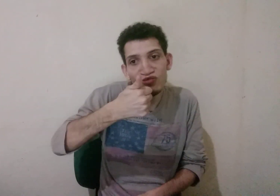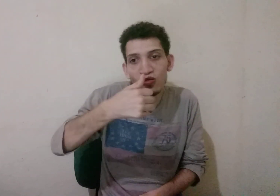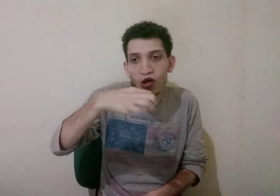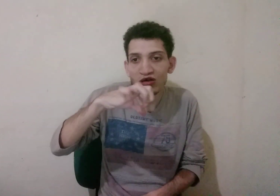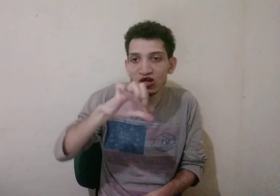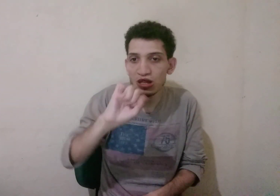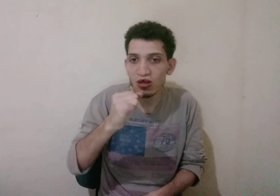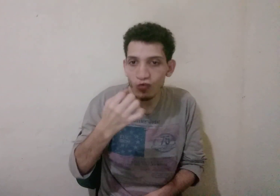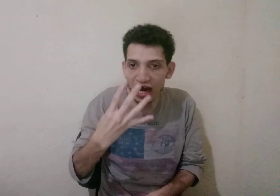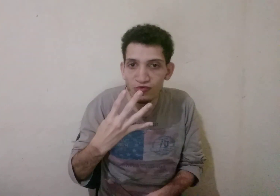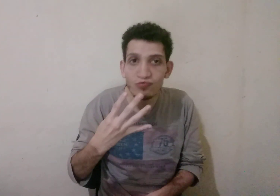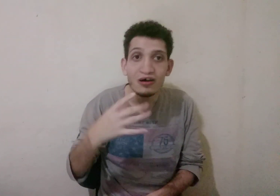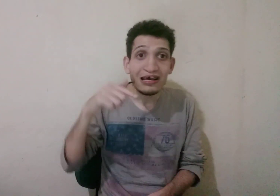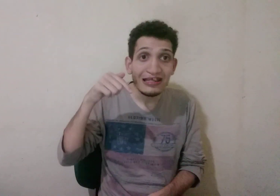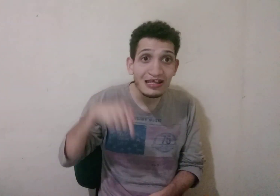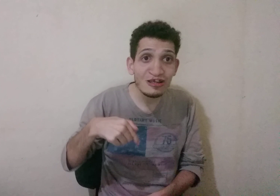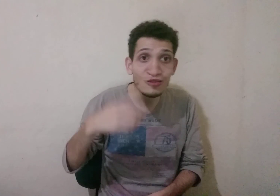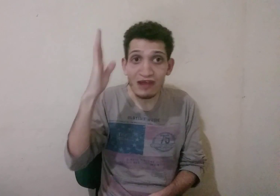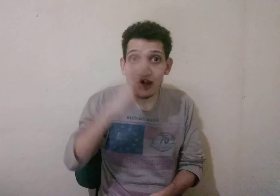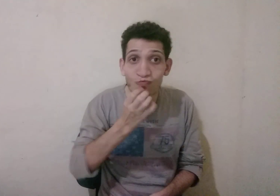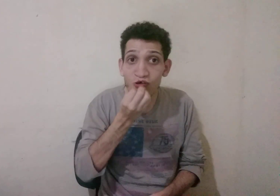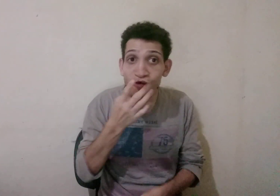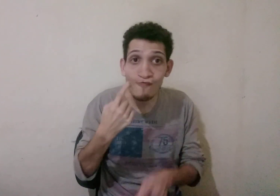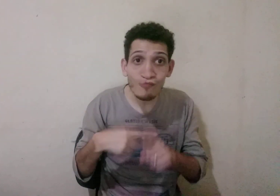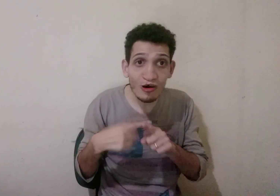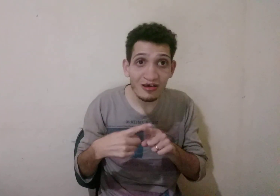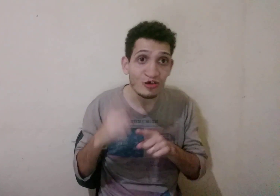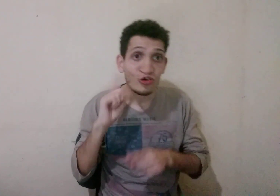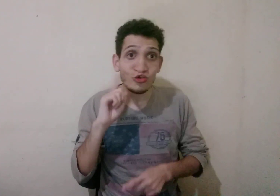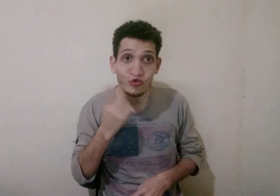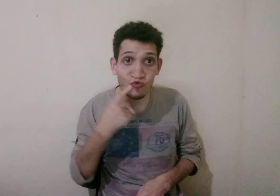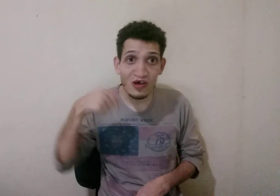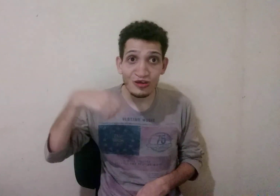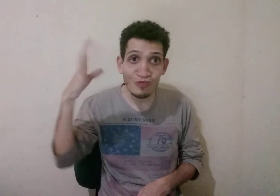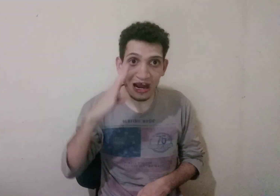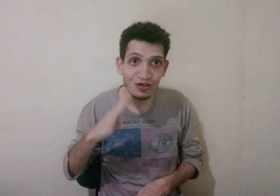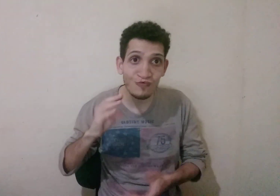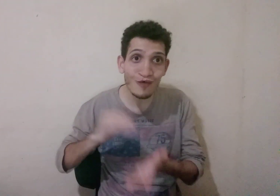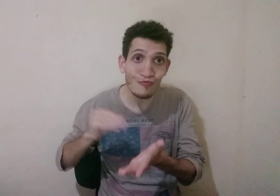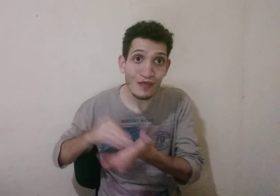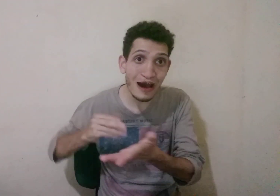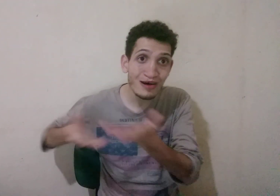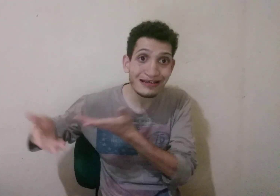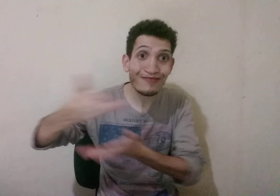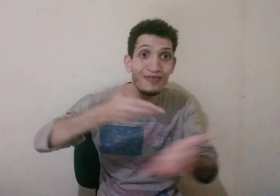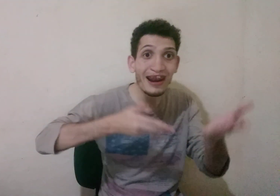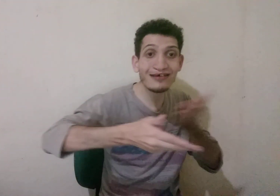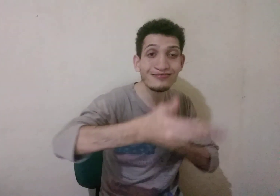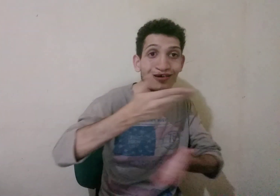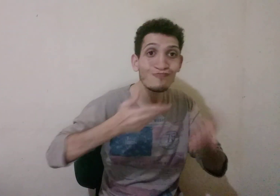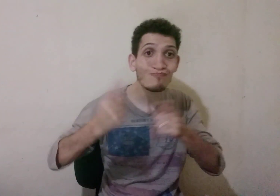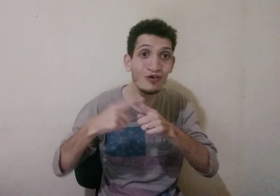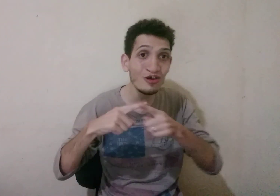1924. E aqui no Brasil, foi bom, porque surdo aqui no Brasil, faltava interação, porque